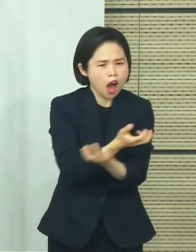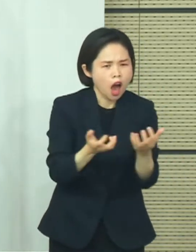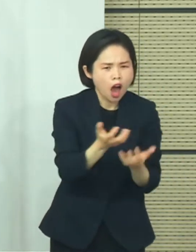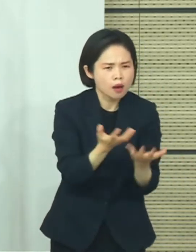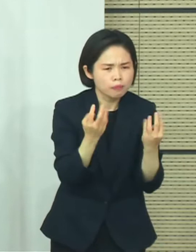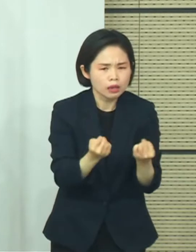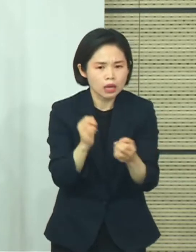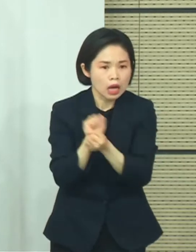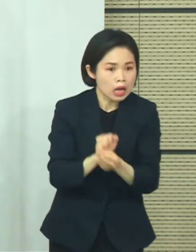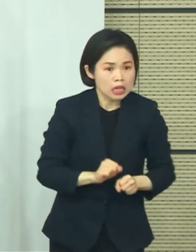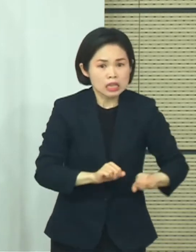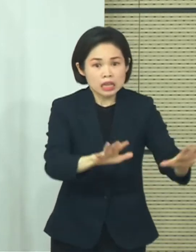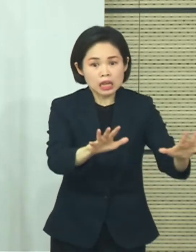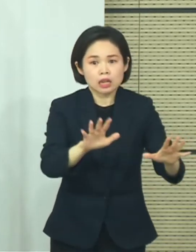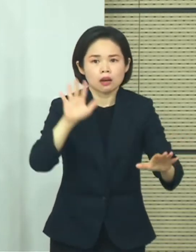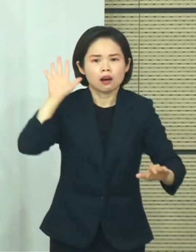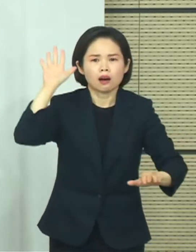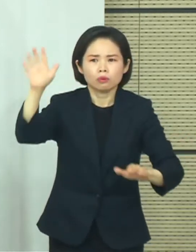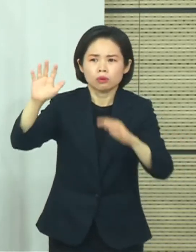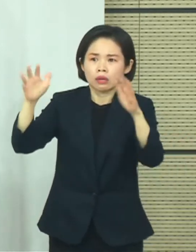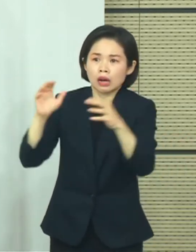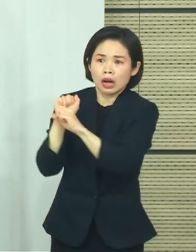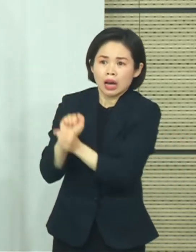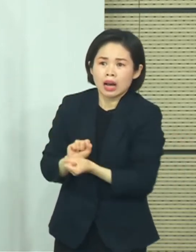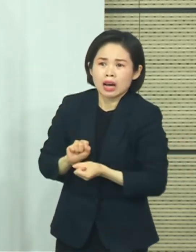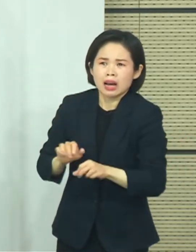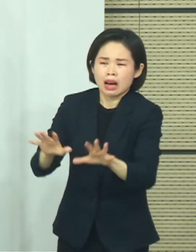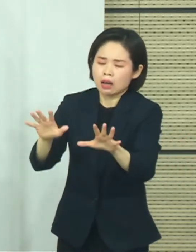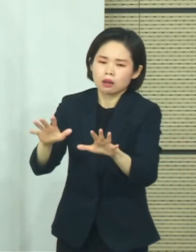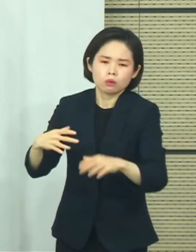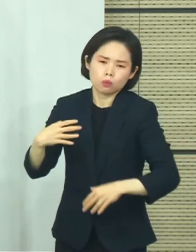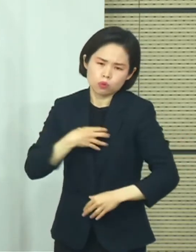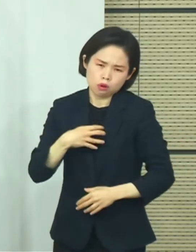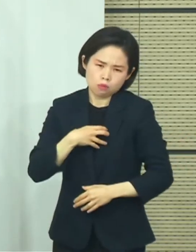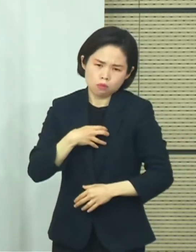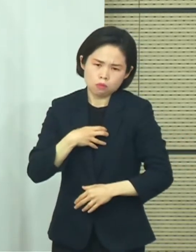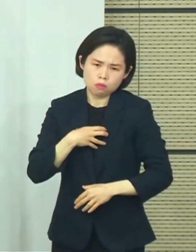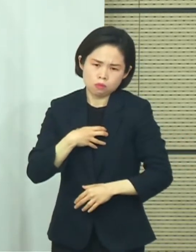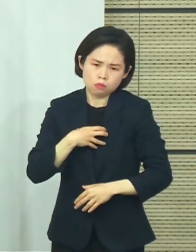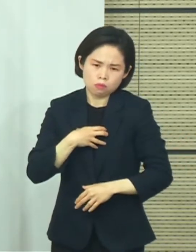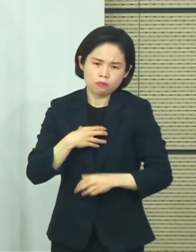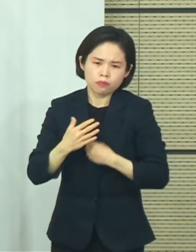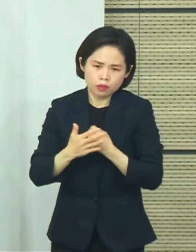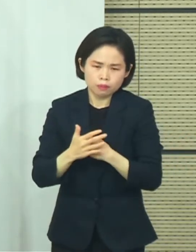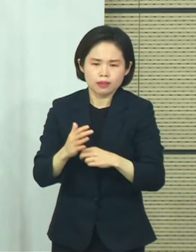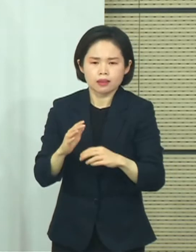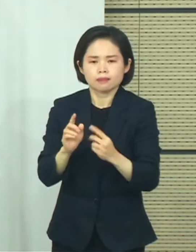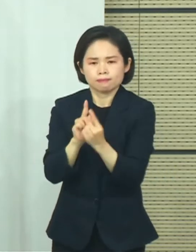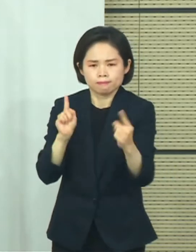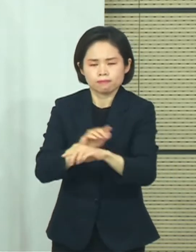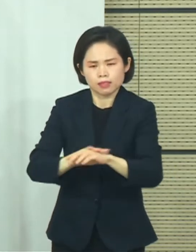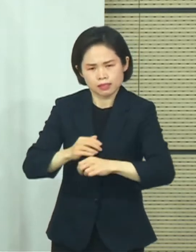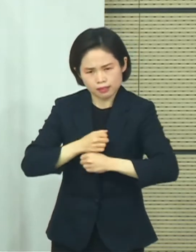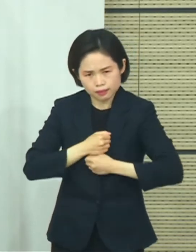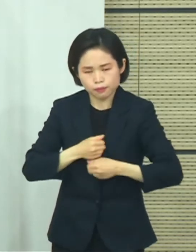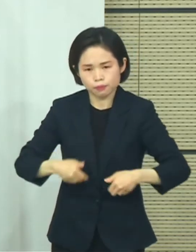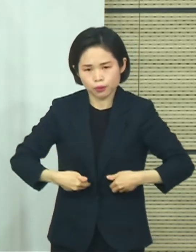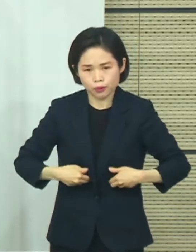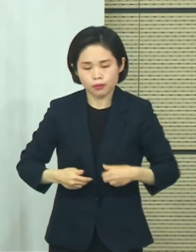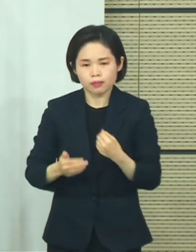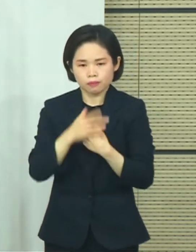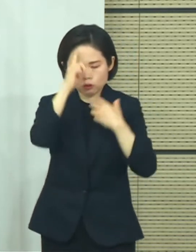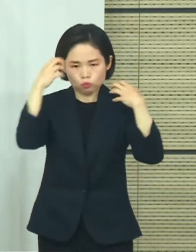결장하게 될 중요한 분수령이 될 것입니다 예 정보 넌 이동 자제를 공부하고